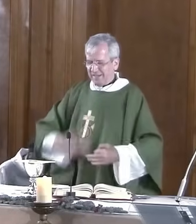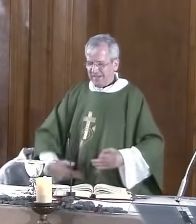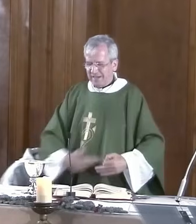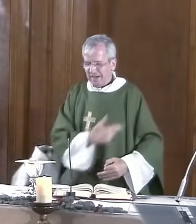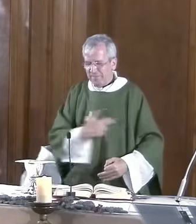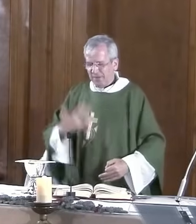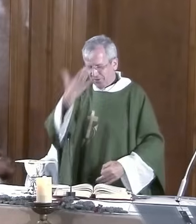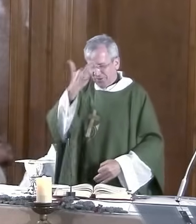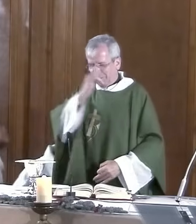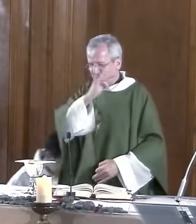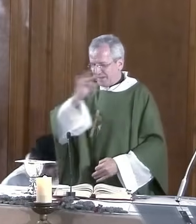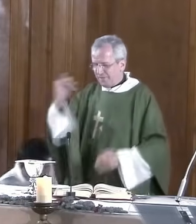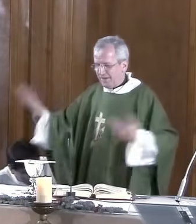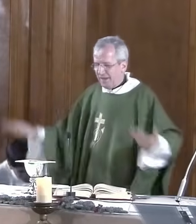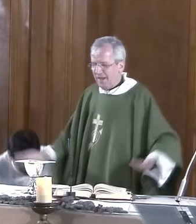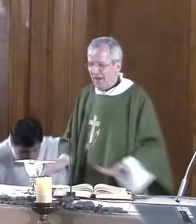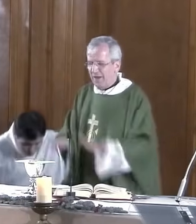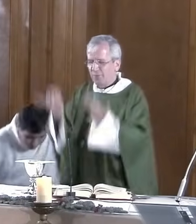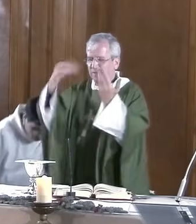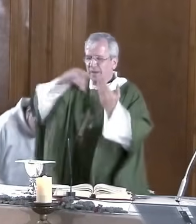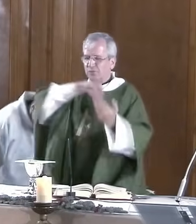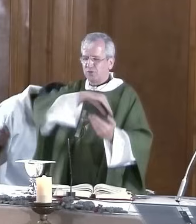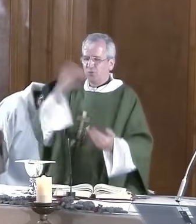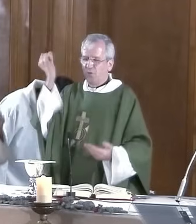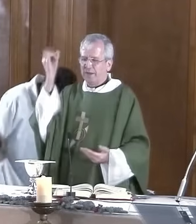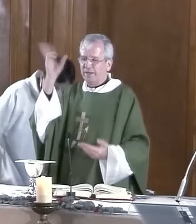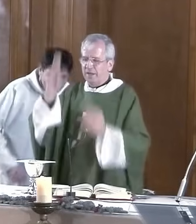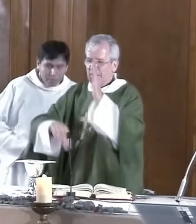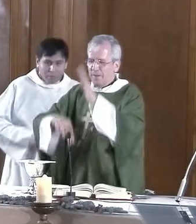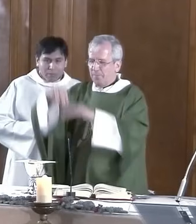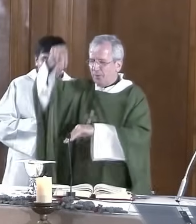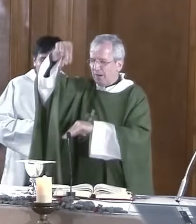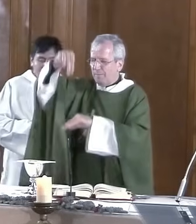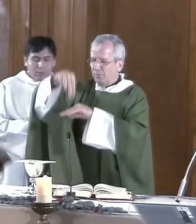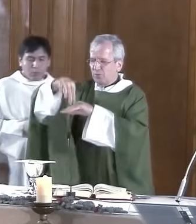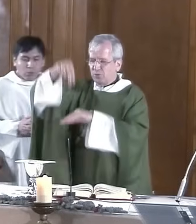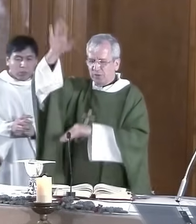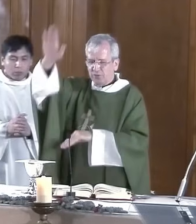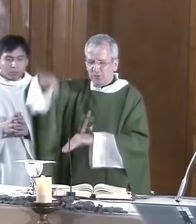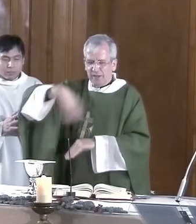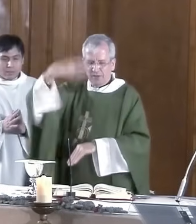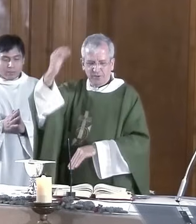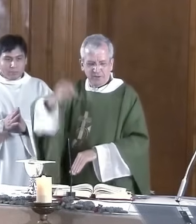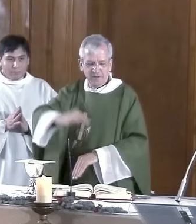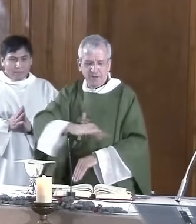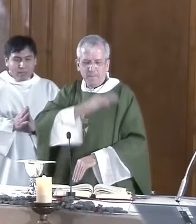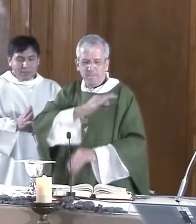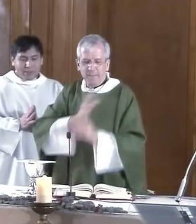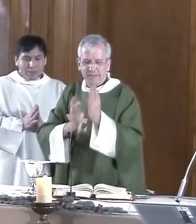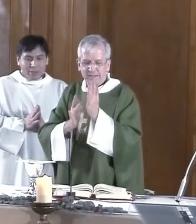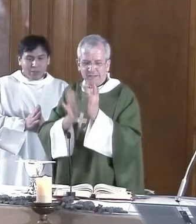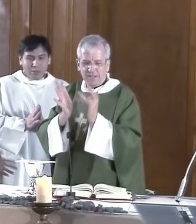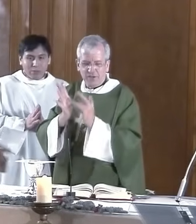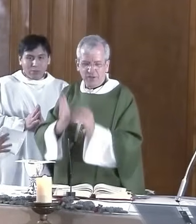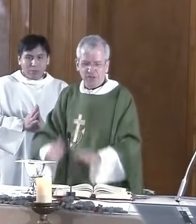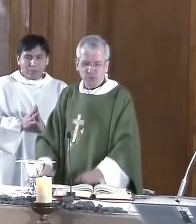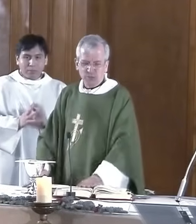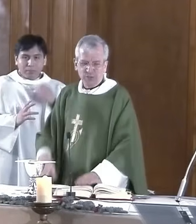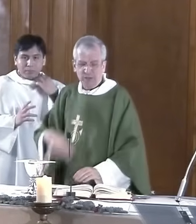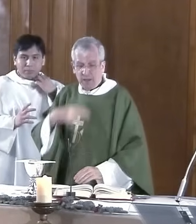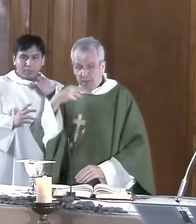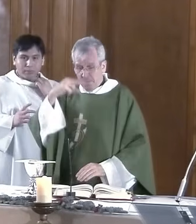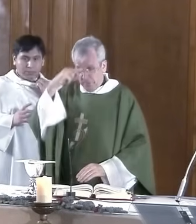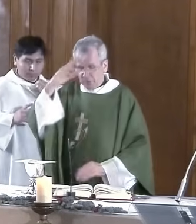Este es el sacramento de nuestra fe. Anunciamos tu muerte, proclamamos tu resurrección. Ven, Señor